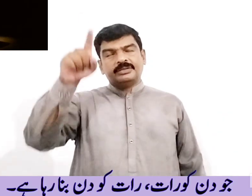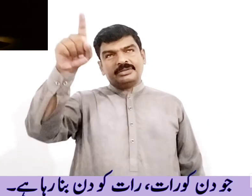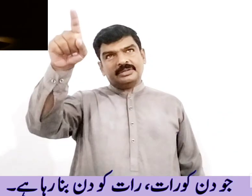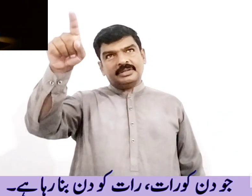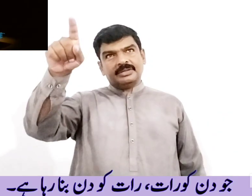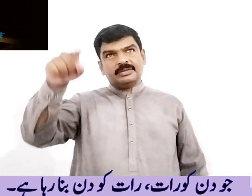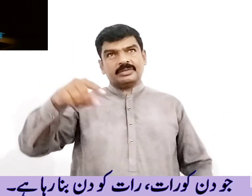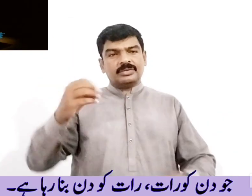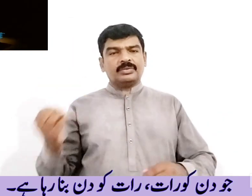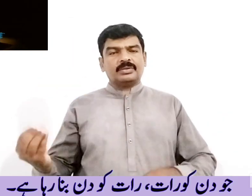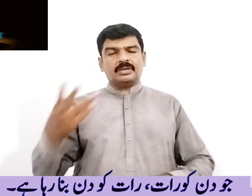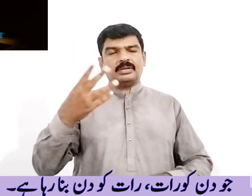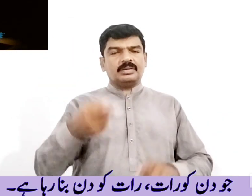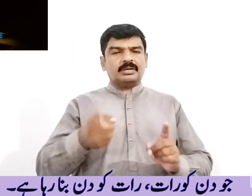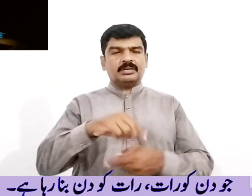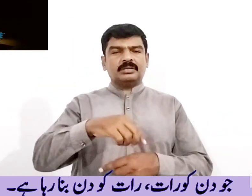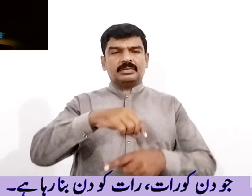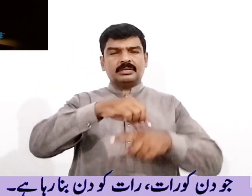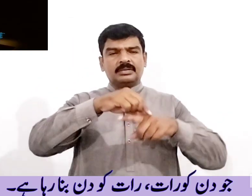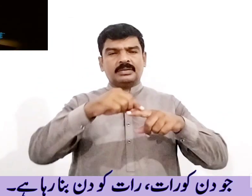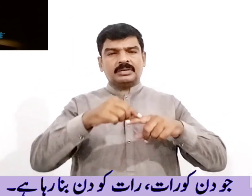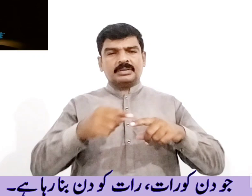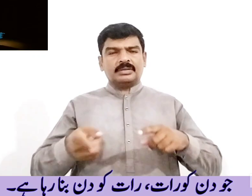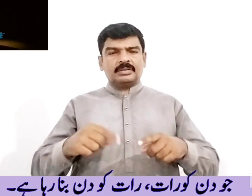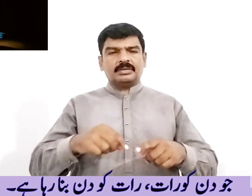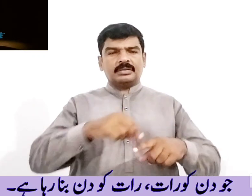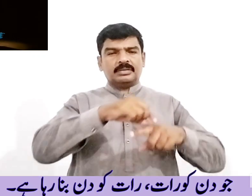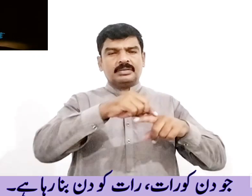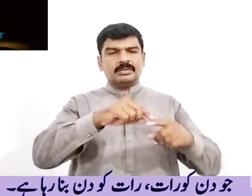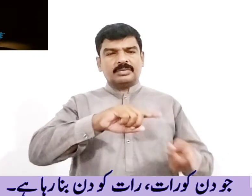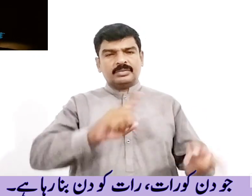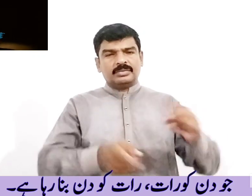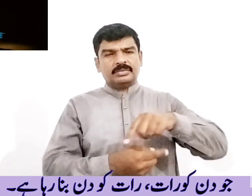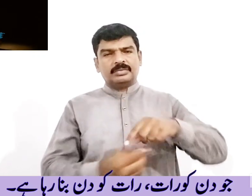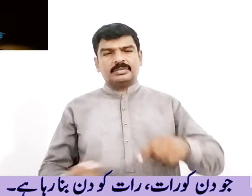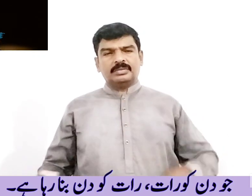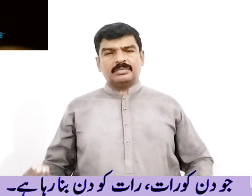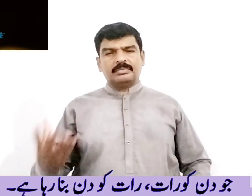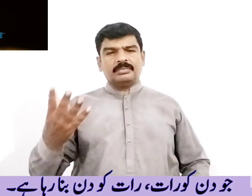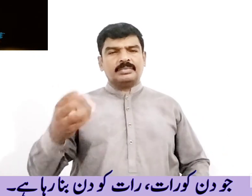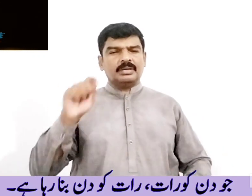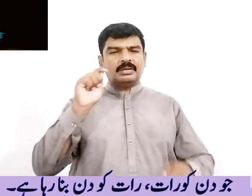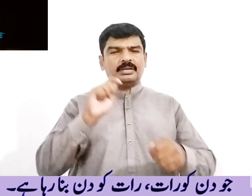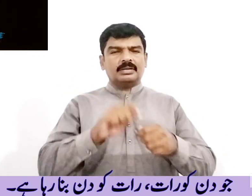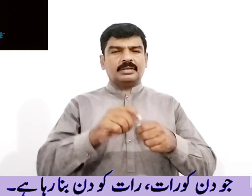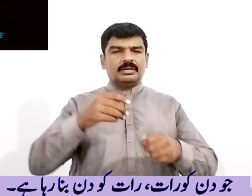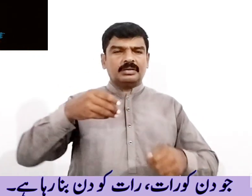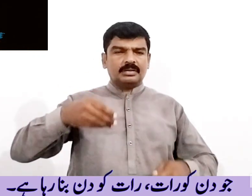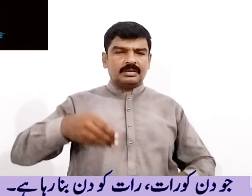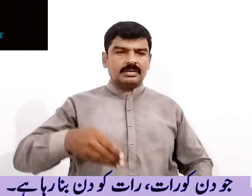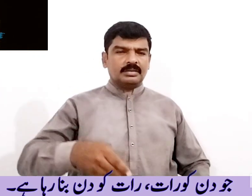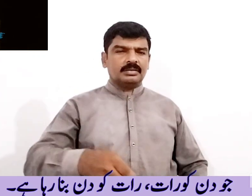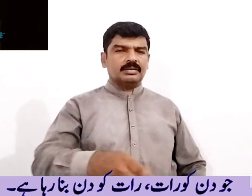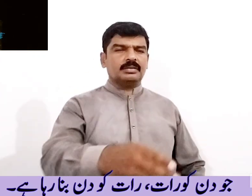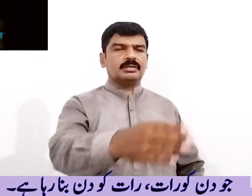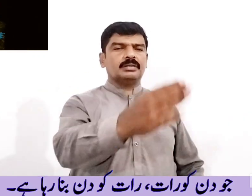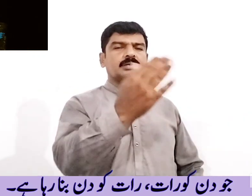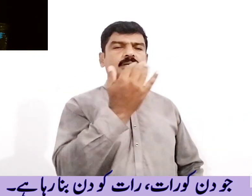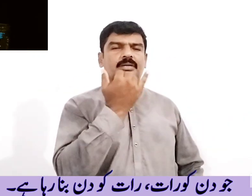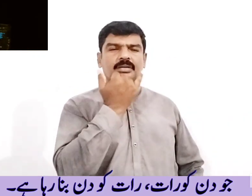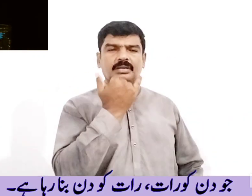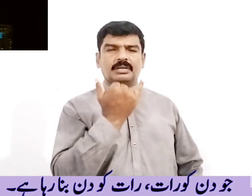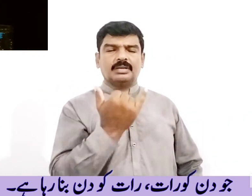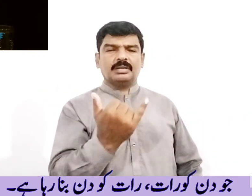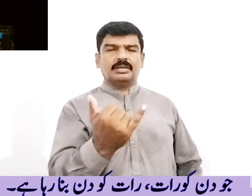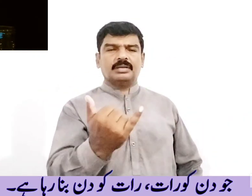जो दिन को रात और रात को दिन बना रहा